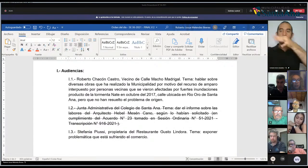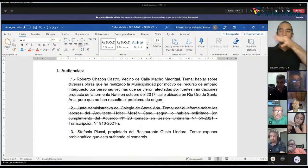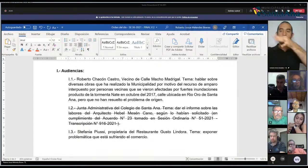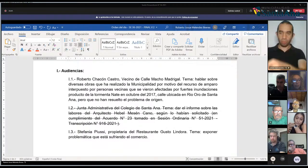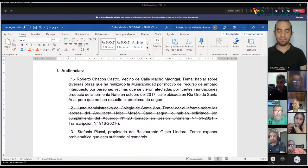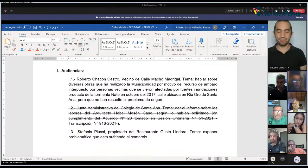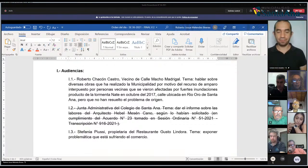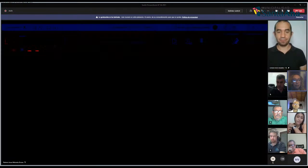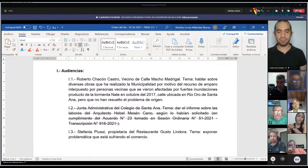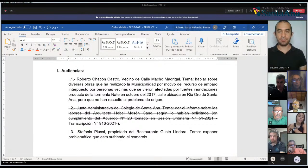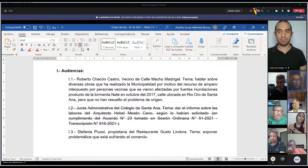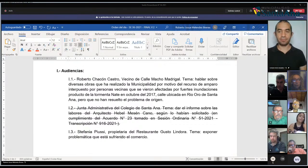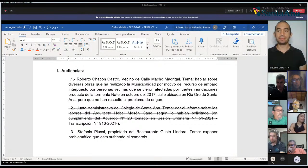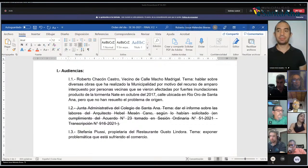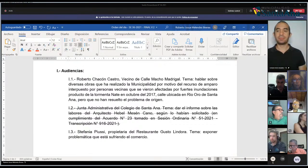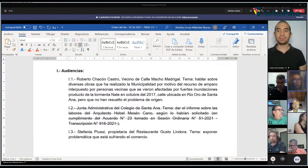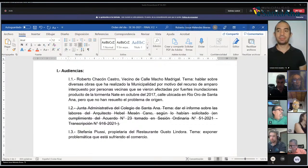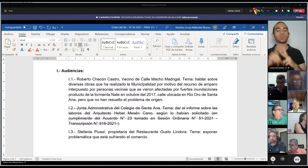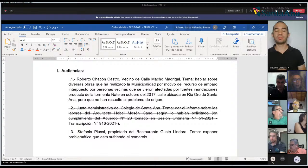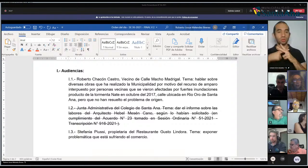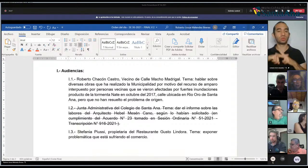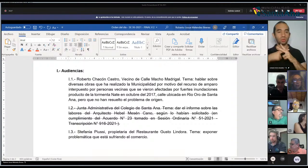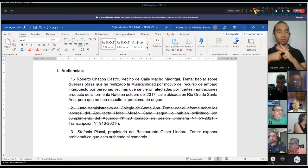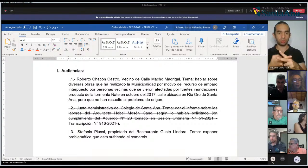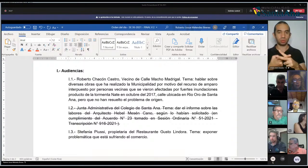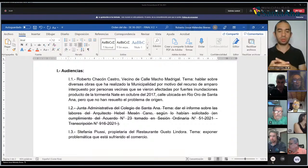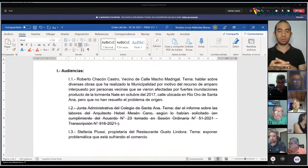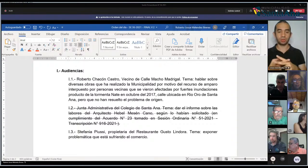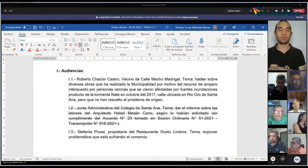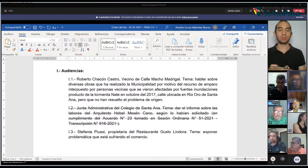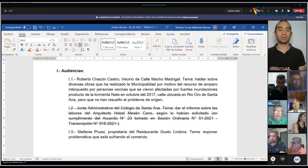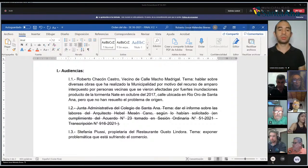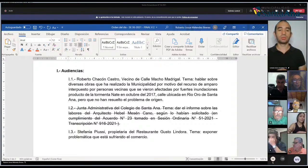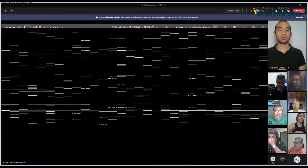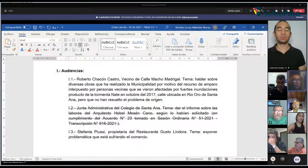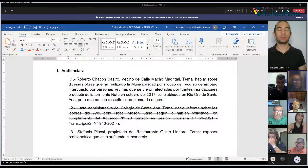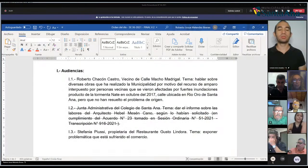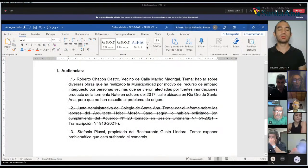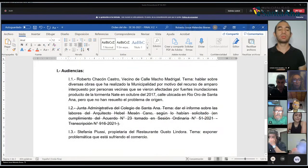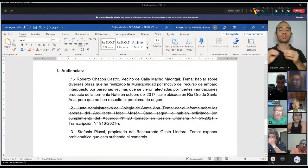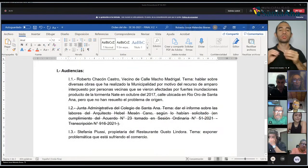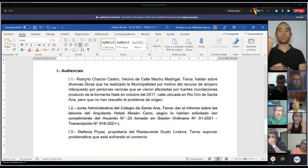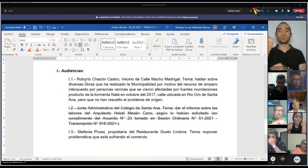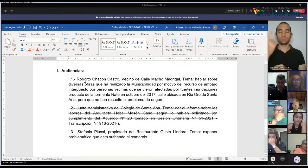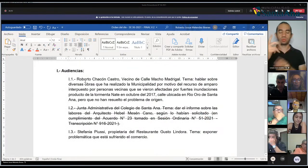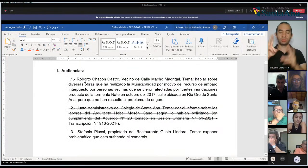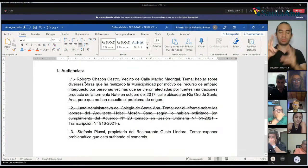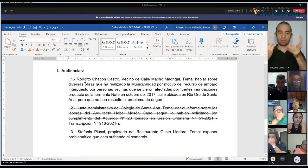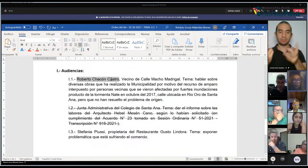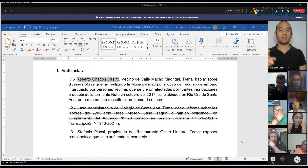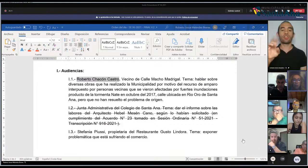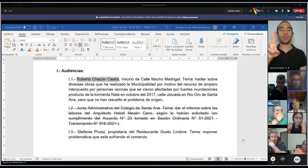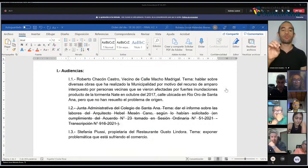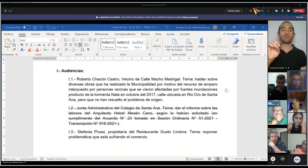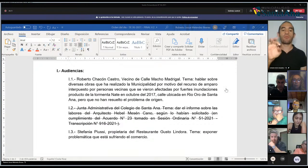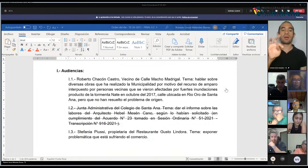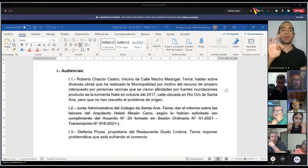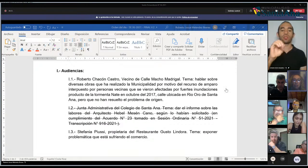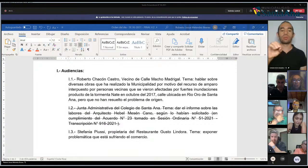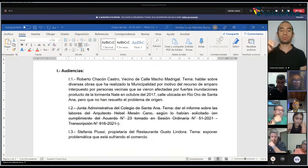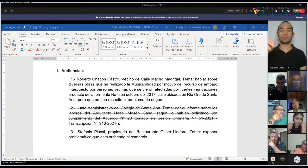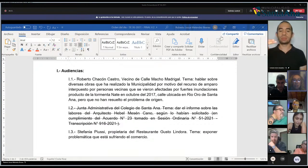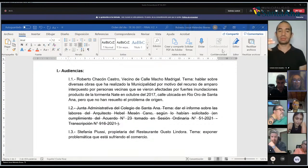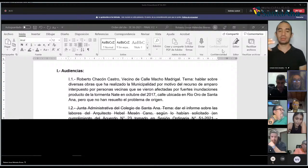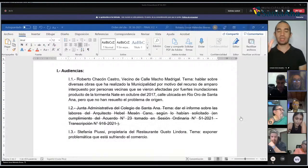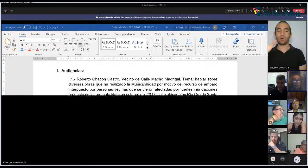iniciamos entonces con la audiencia número 1 que sería de don roberto chacón castro vecino de calle macho